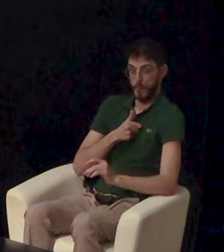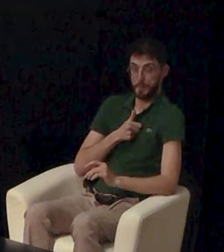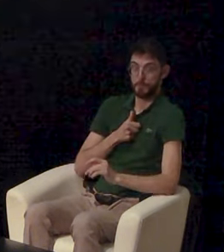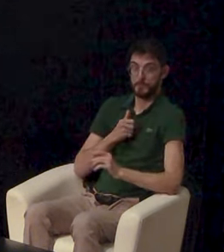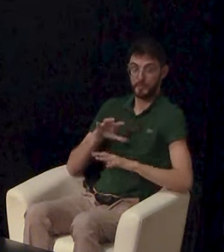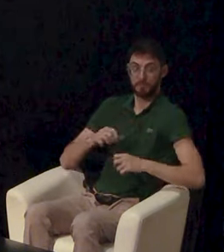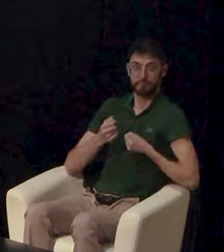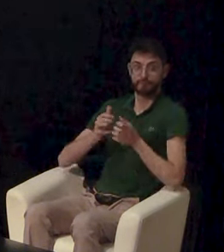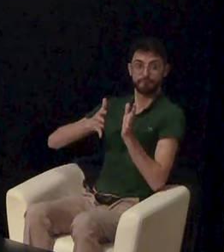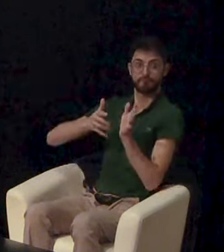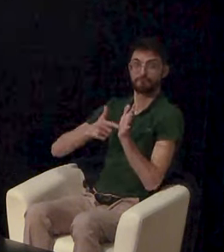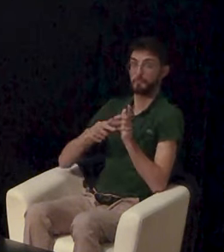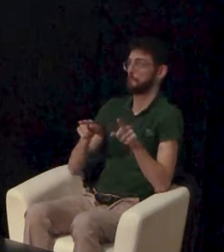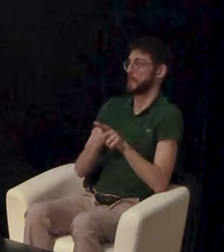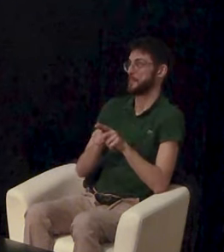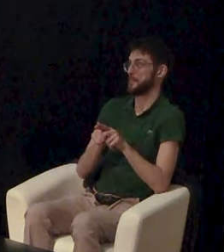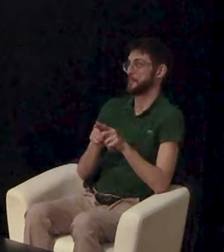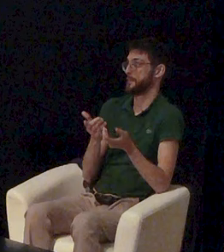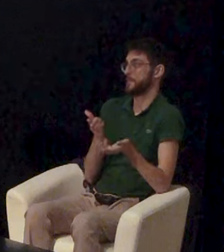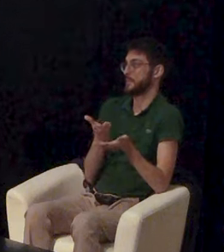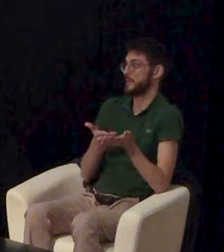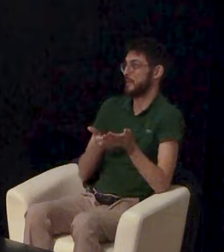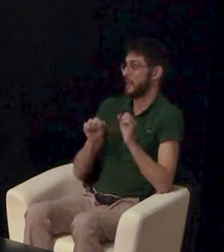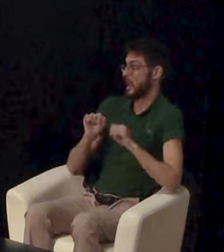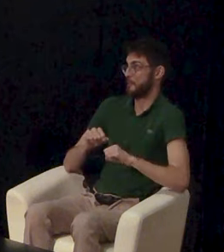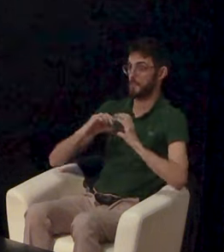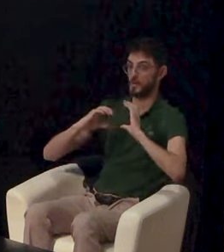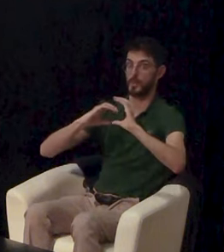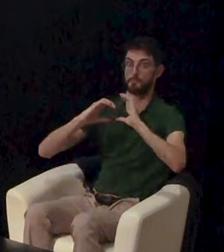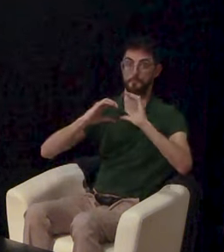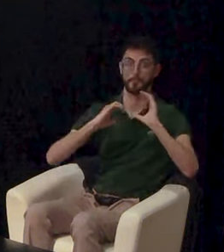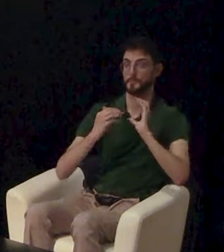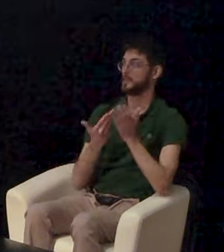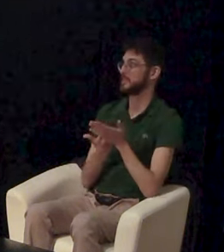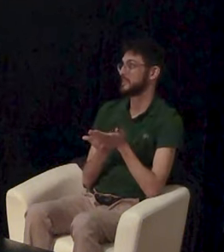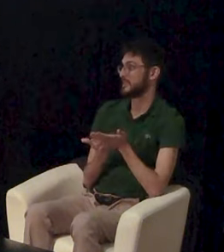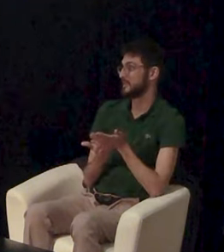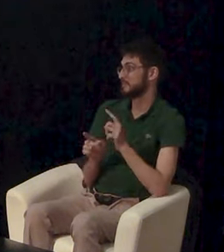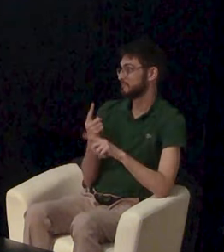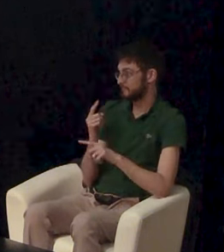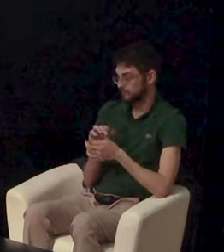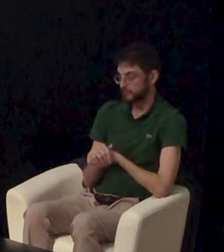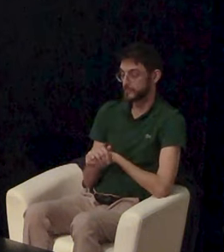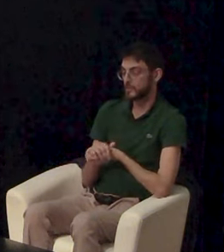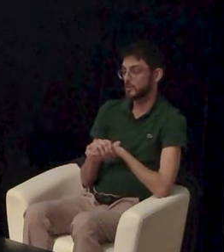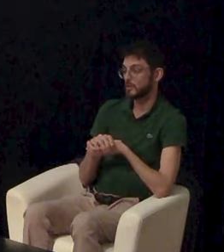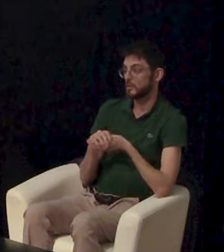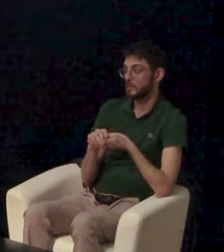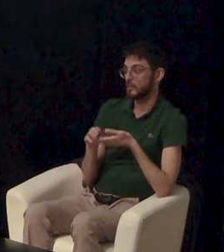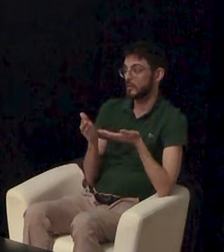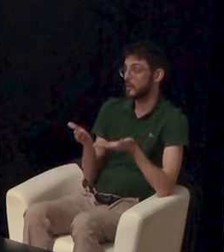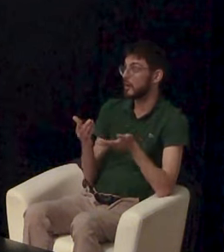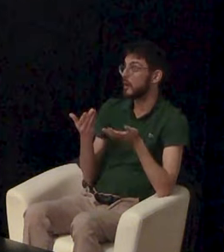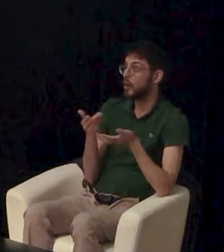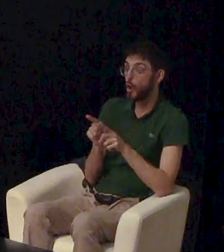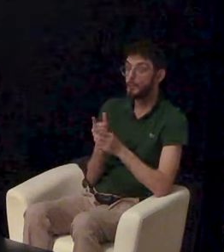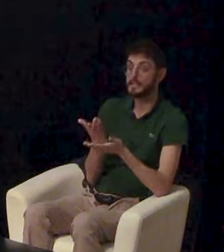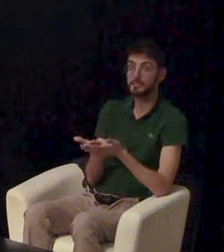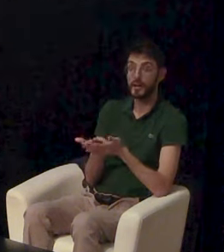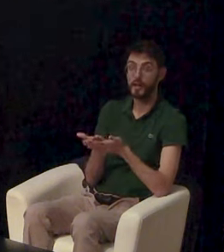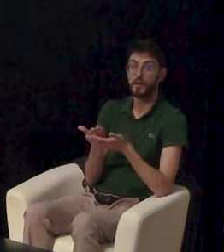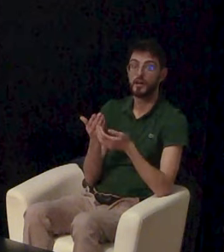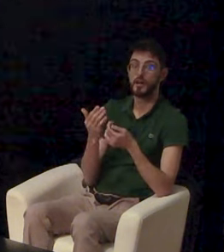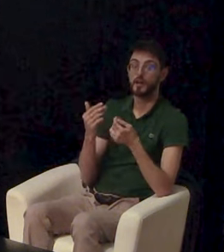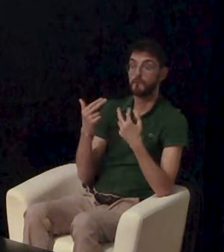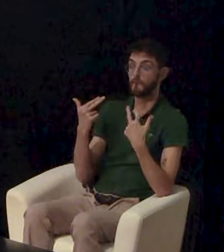c'est un travail technique. Donc, il faut bien sûr que j'ai aussi les mêmes compétences en langue des signes que les compétences que j'ai acquises